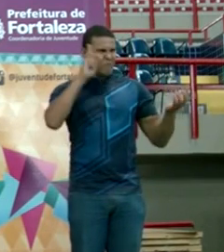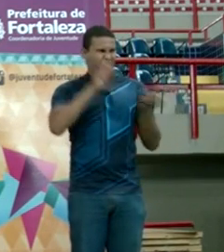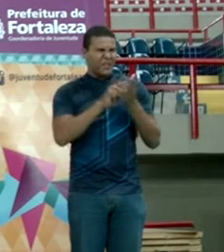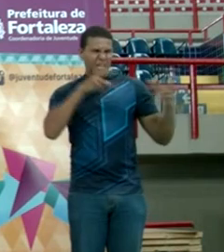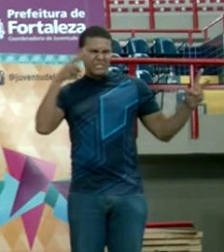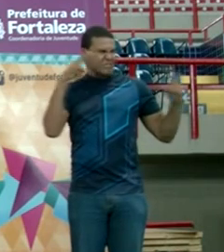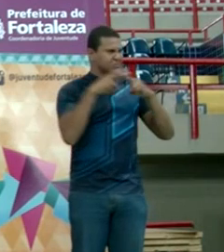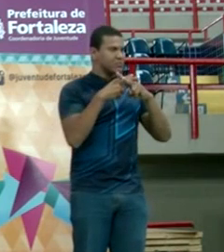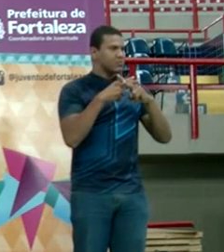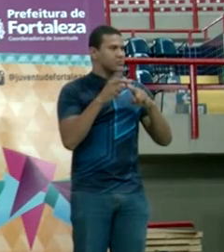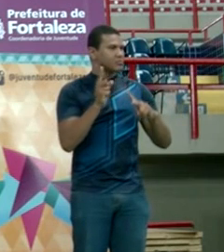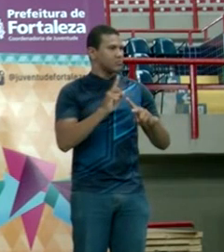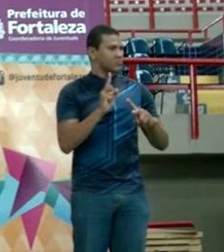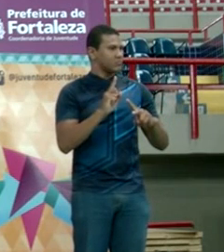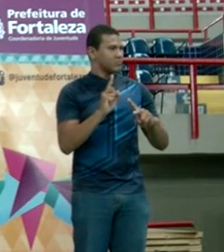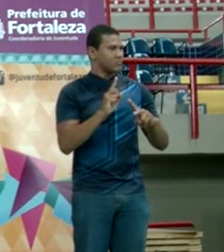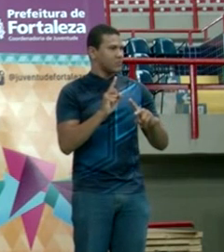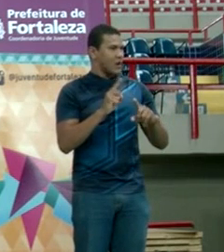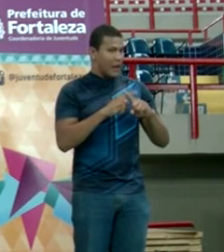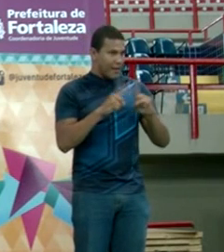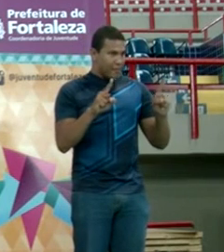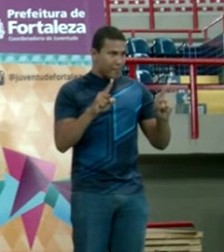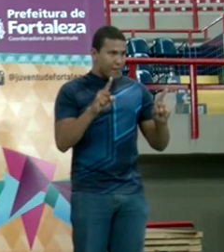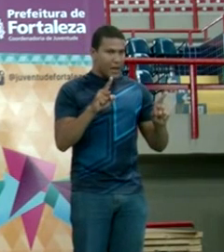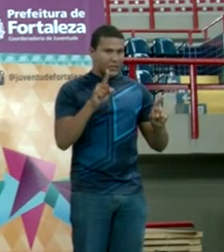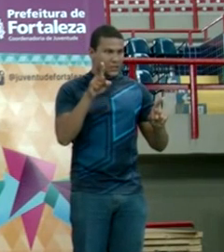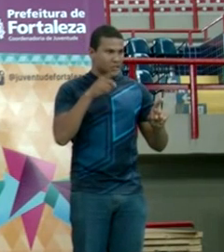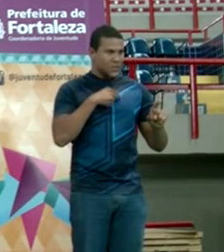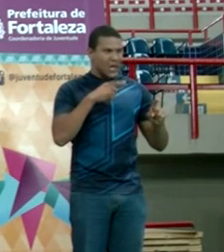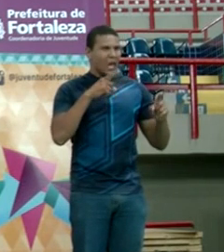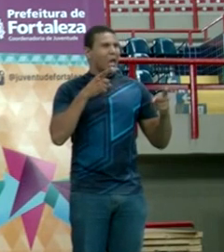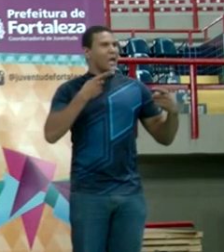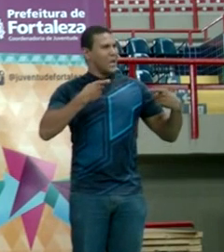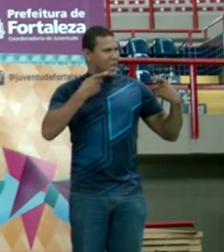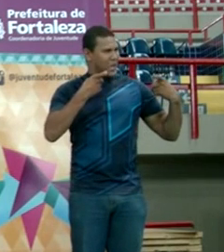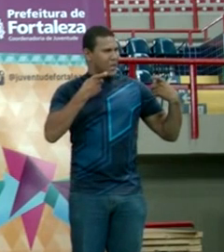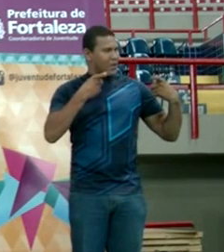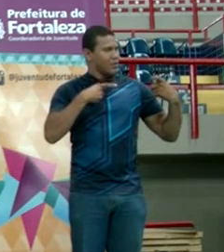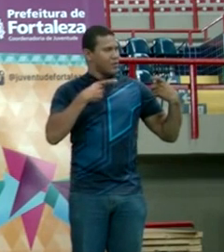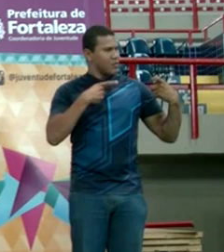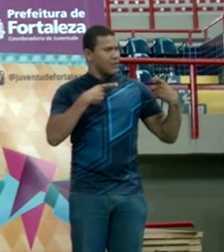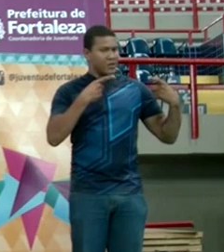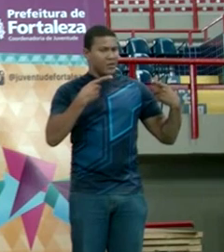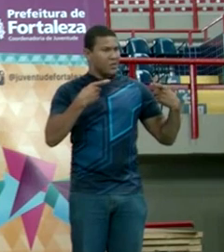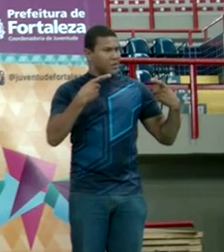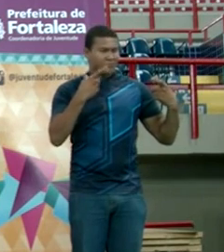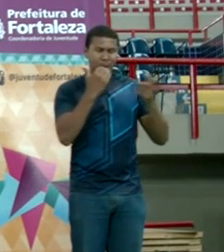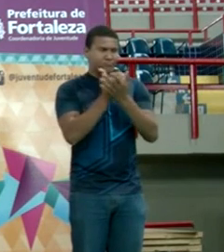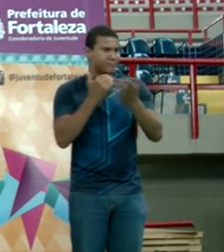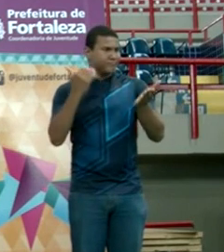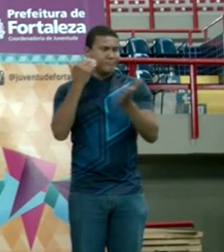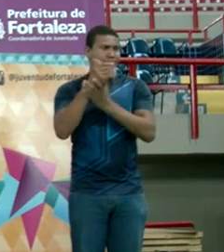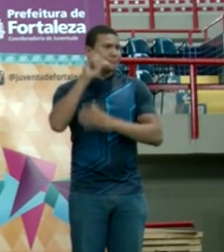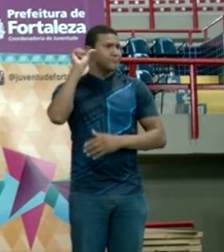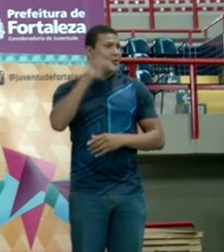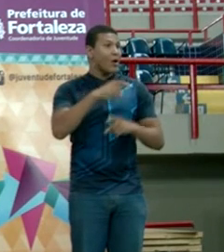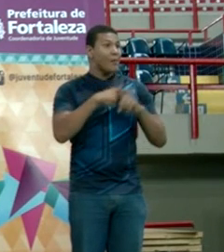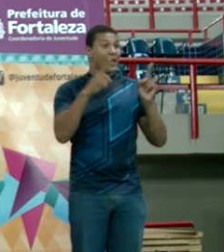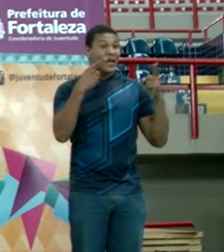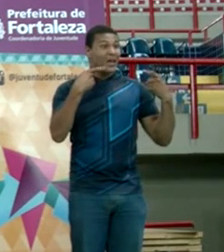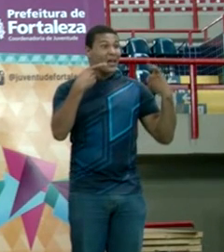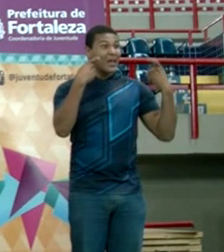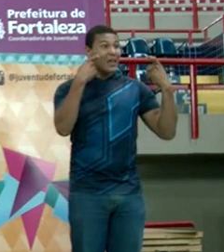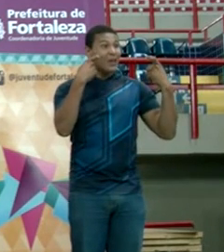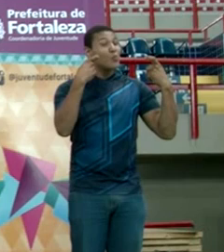não quer dizer que na Guerra Fria tenha tido menos guerra. Teve mais ou menos? Muito mais. Só que as guerras